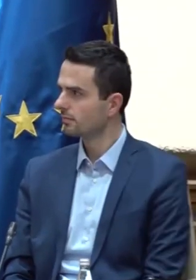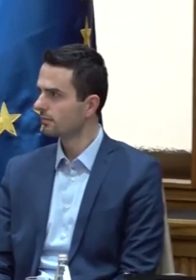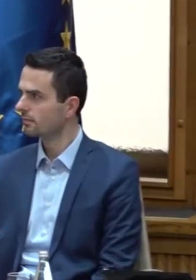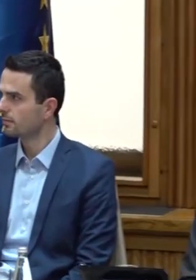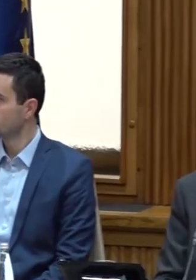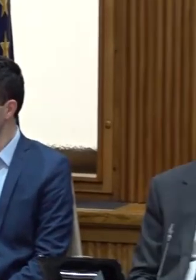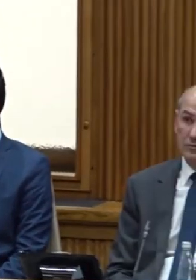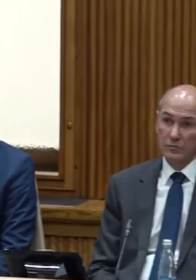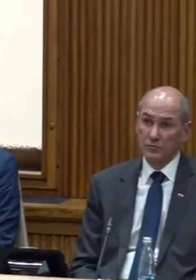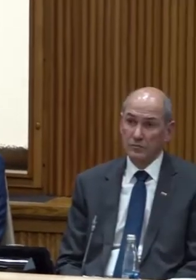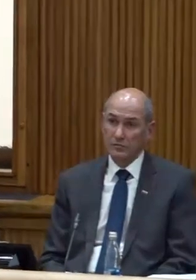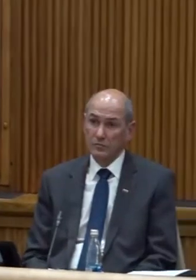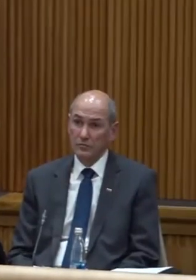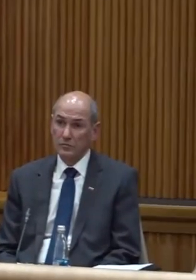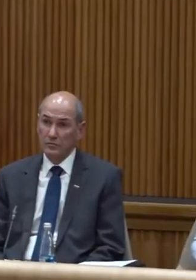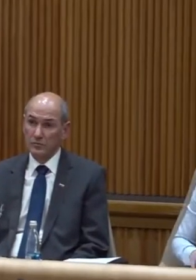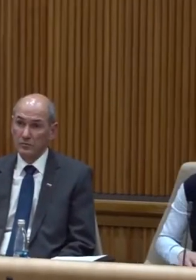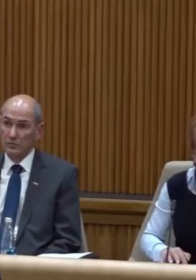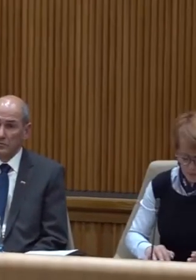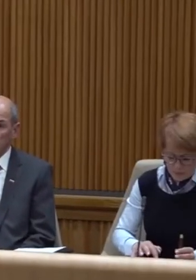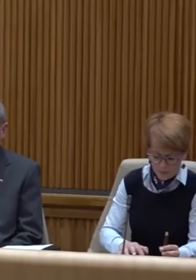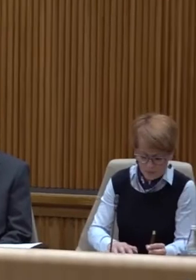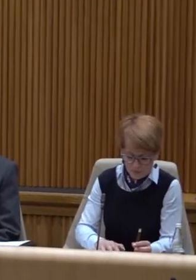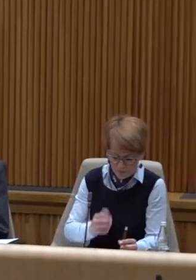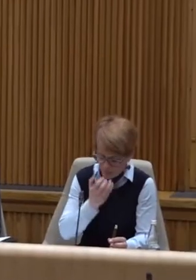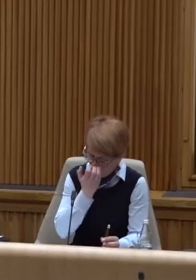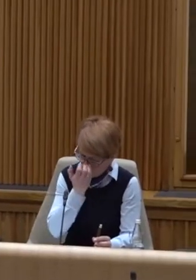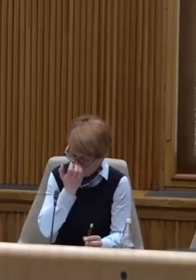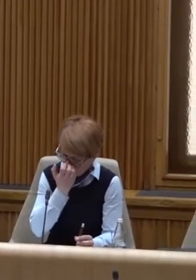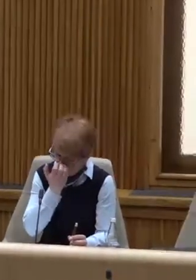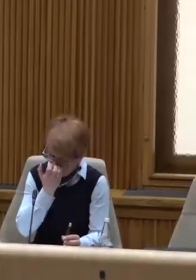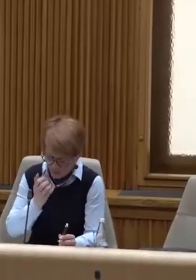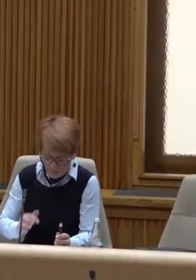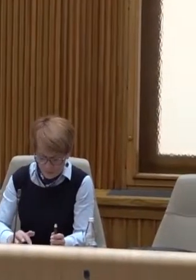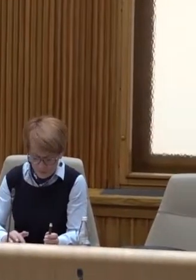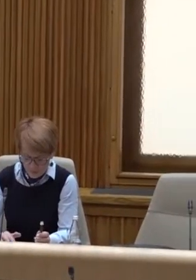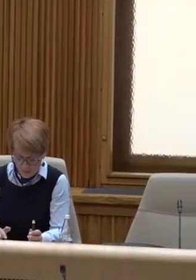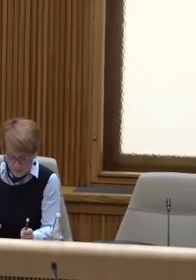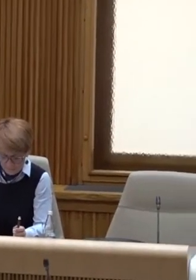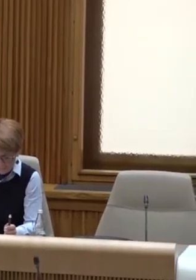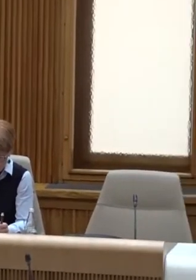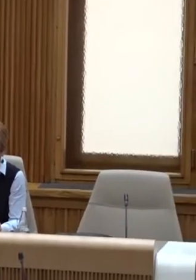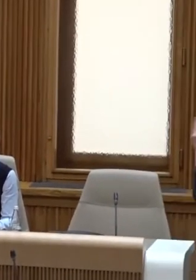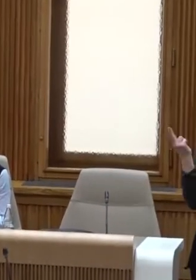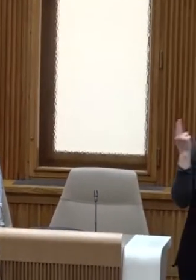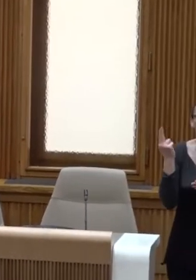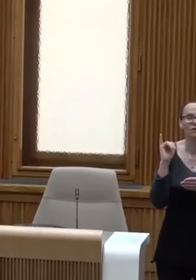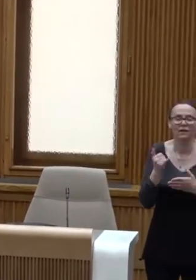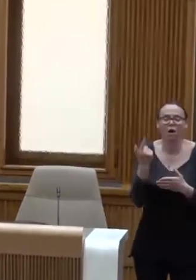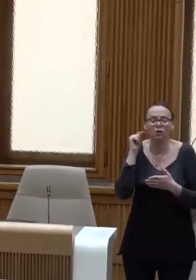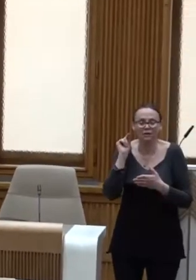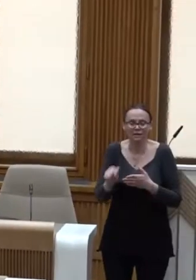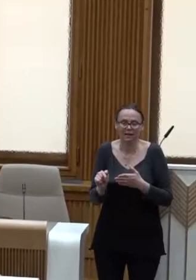da zagotovimo logistiko pri nabavi in prodaji, kajti Slovenija je od